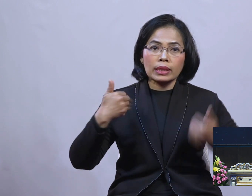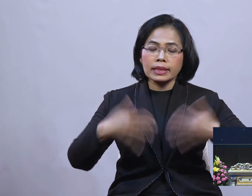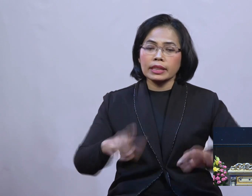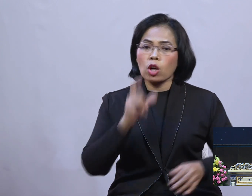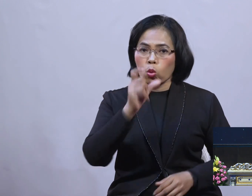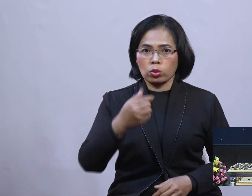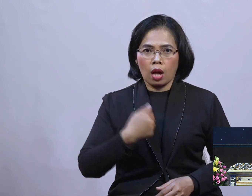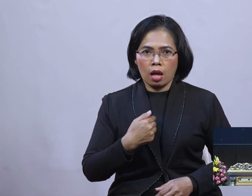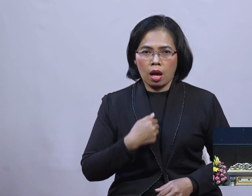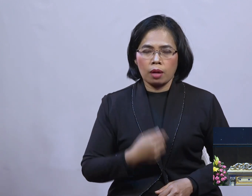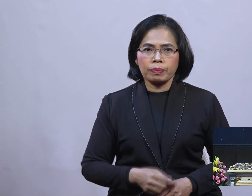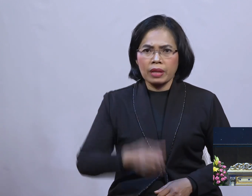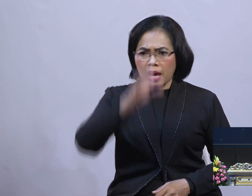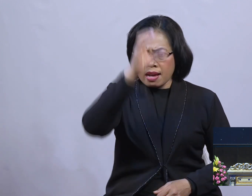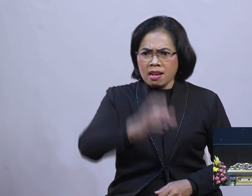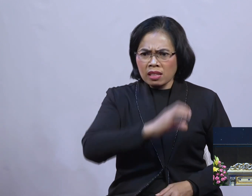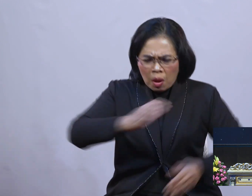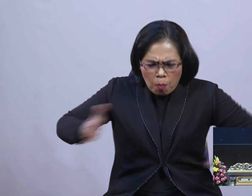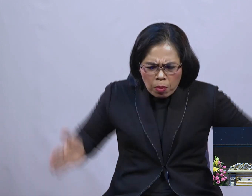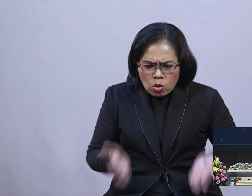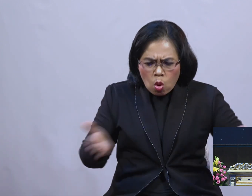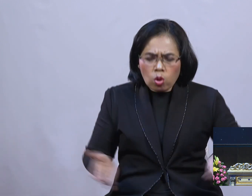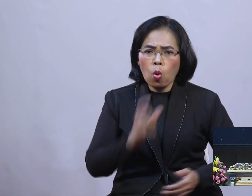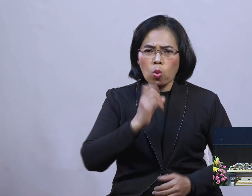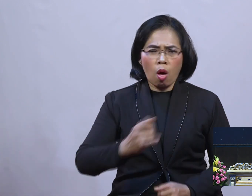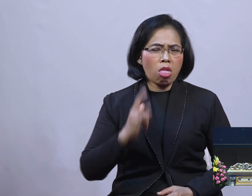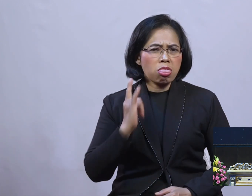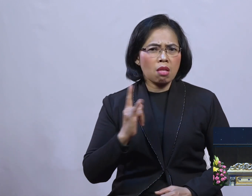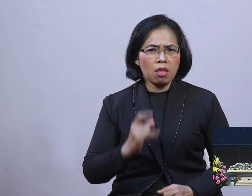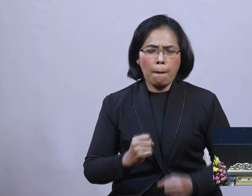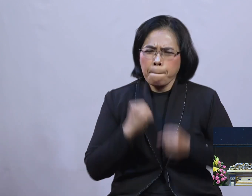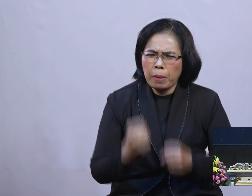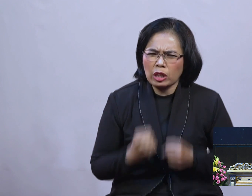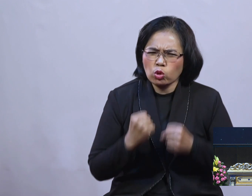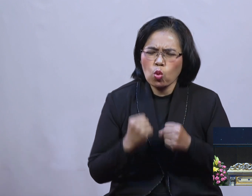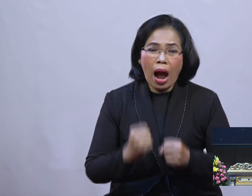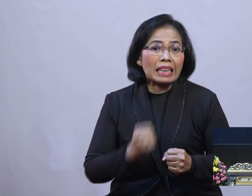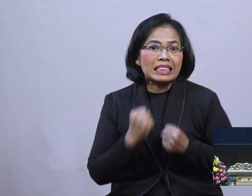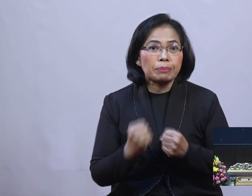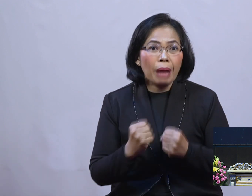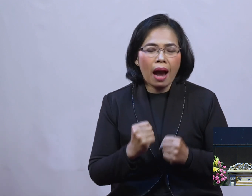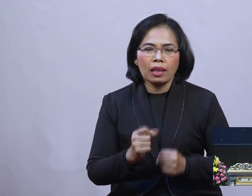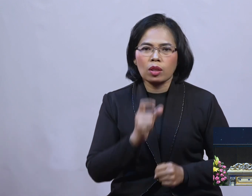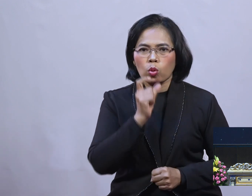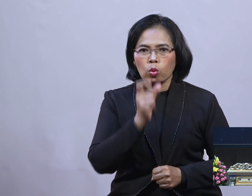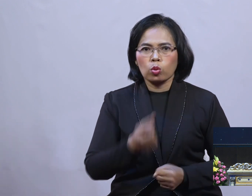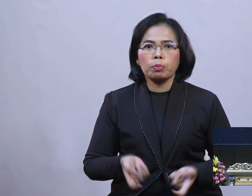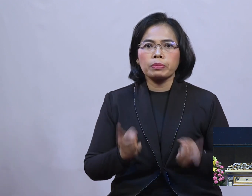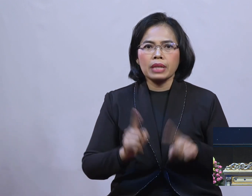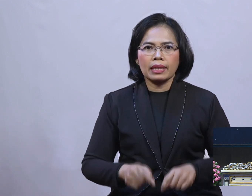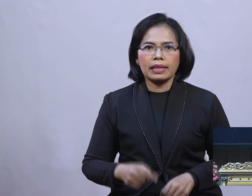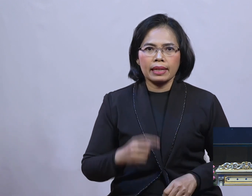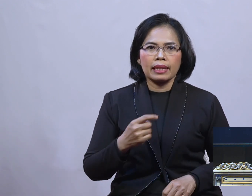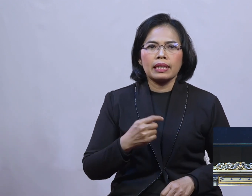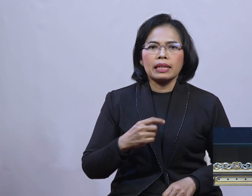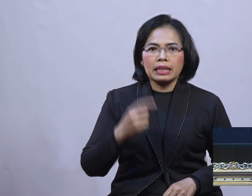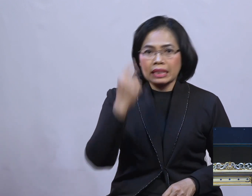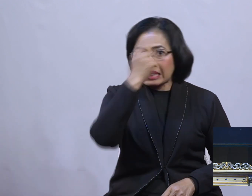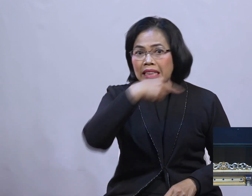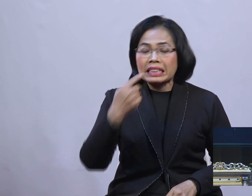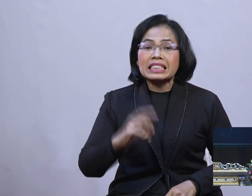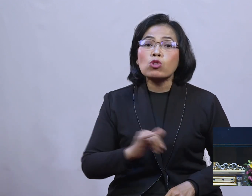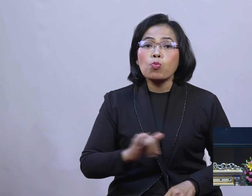hari itu saling mendorong saya untuk tetap belajar tetap berjuang tetap bersemangat untuk menjadi serupa dengan Kristus